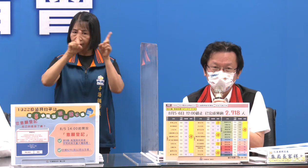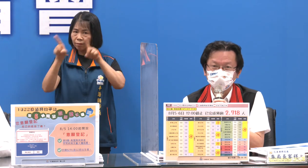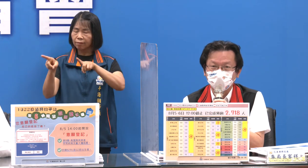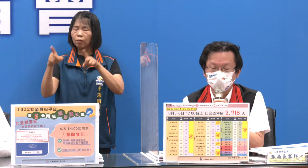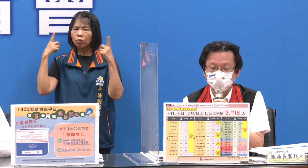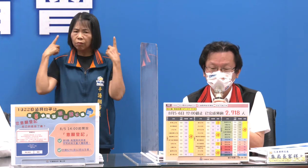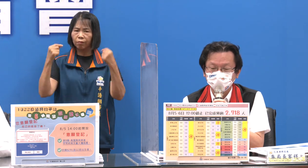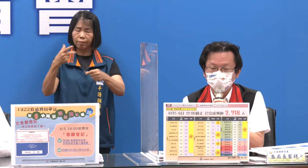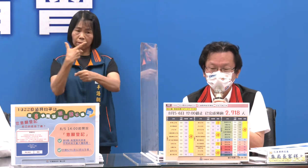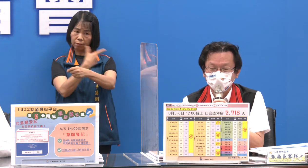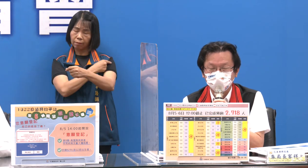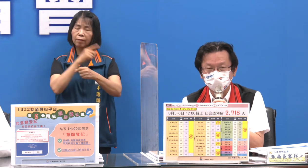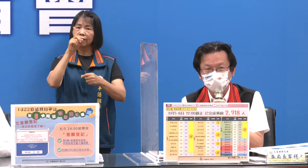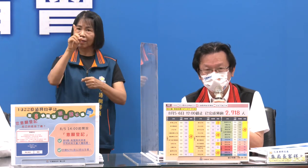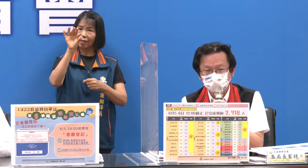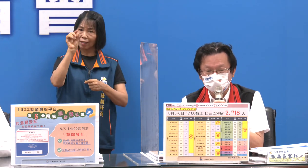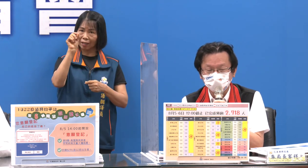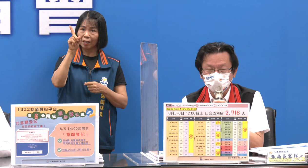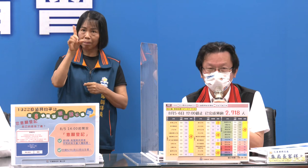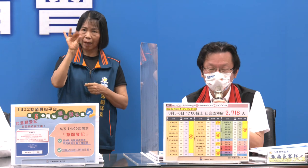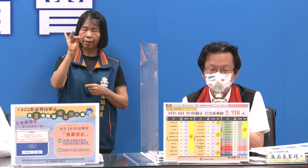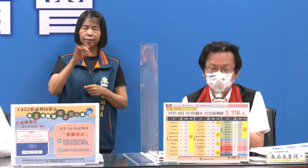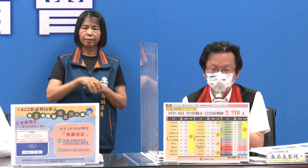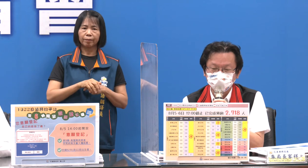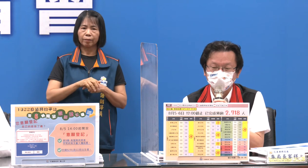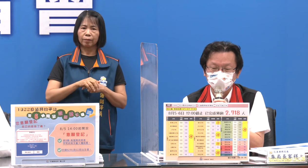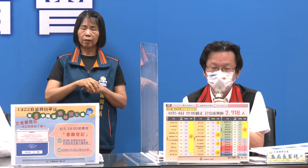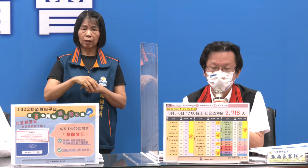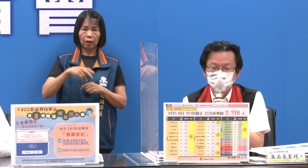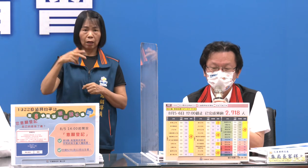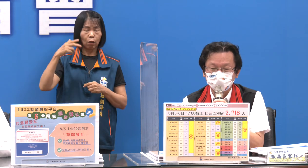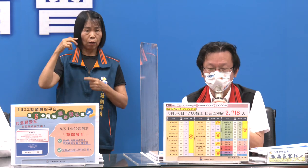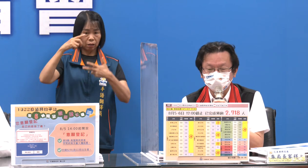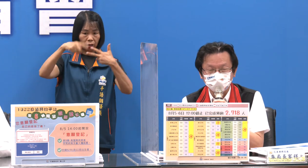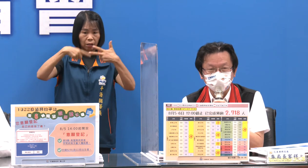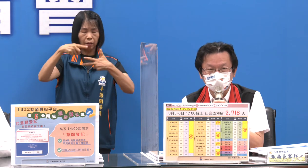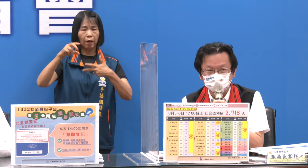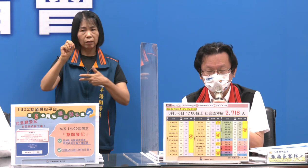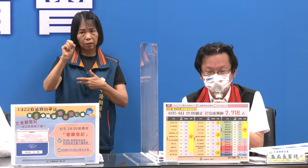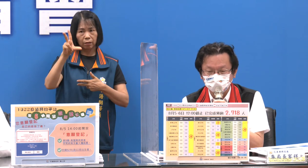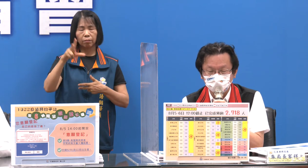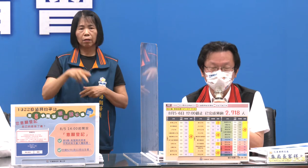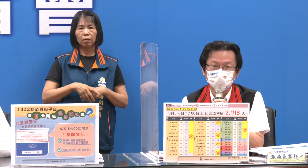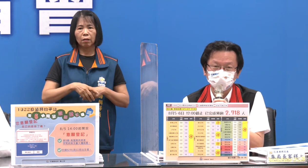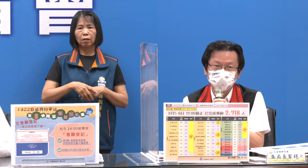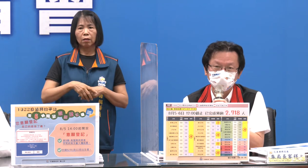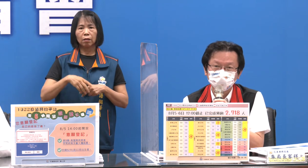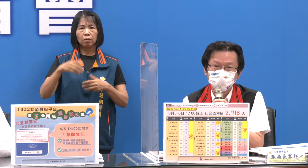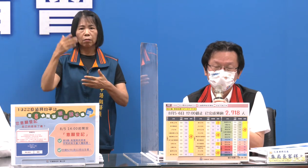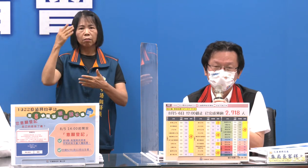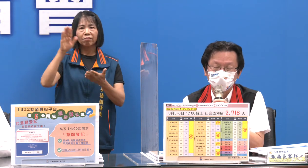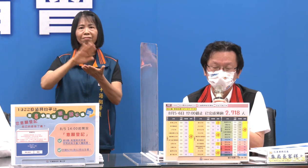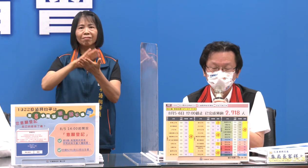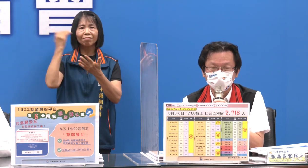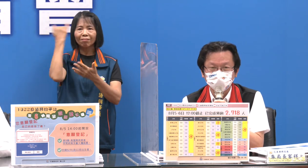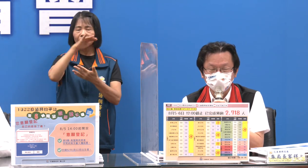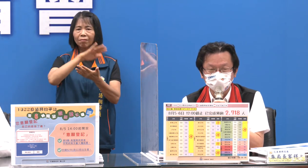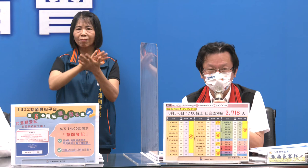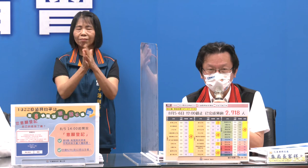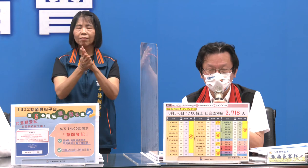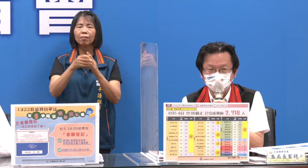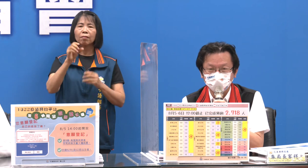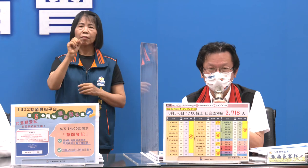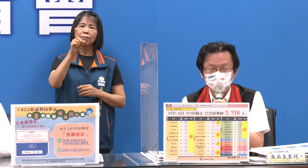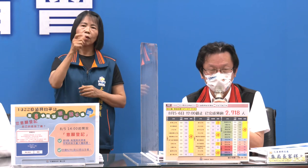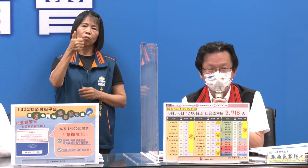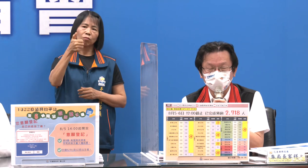打100个人，然后一七天下可以打700人，结果直接降载成为150人所以对诊所